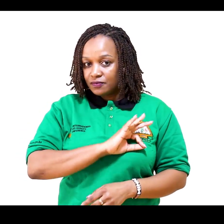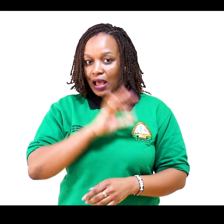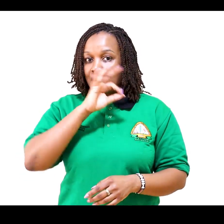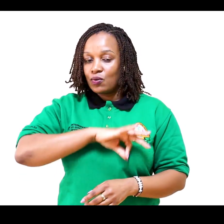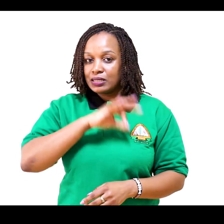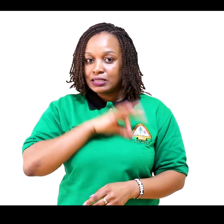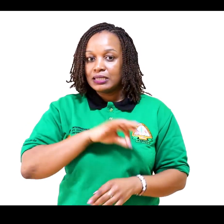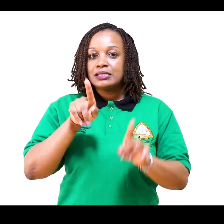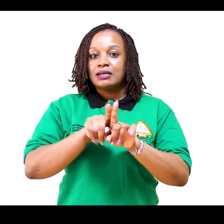ya usafiri ya shilingi